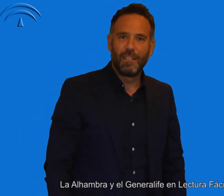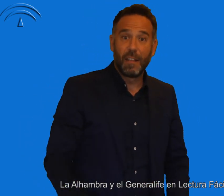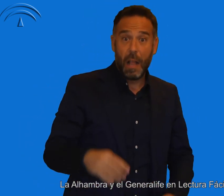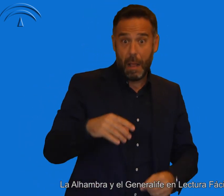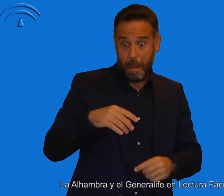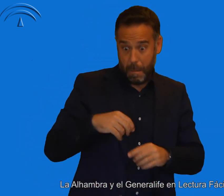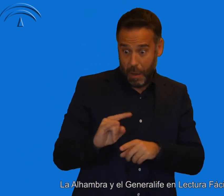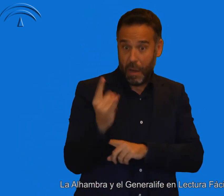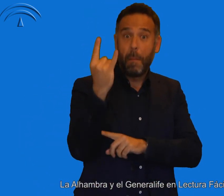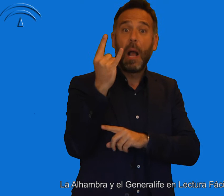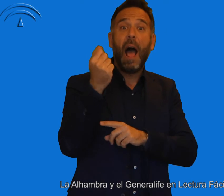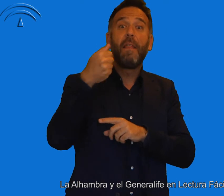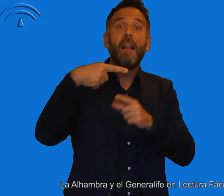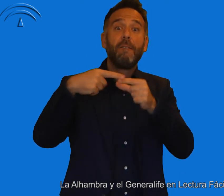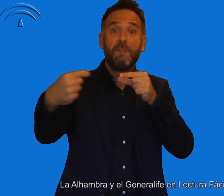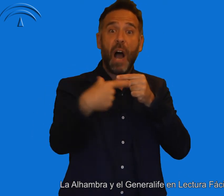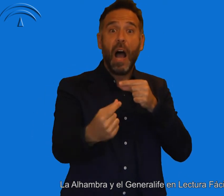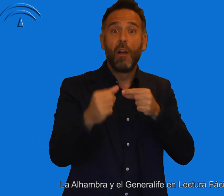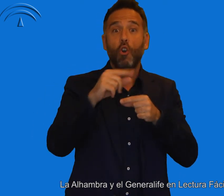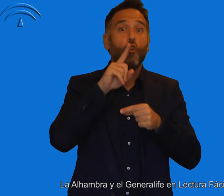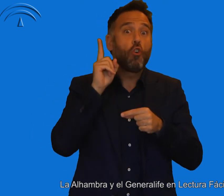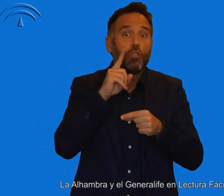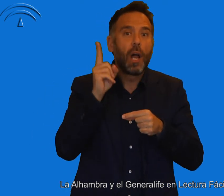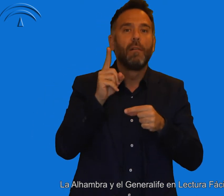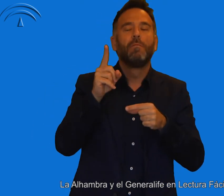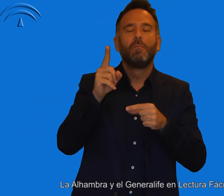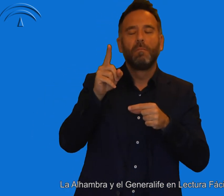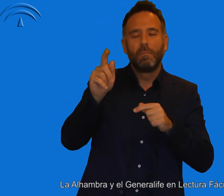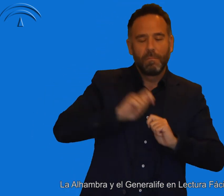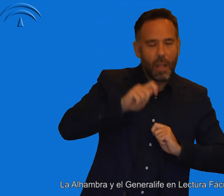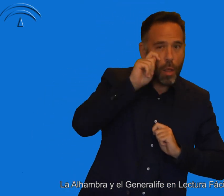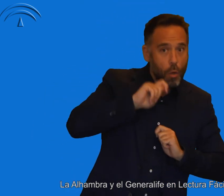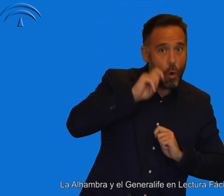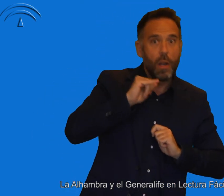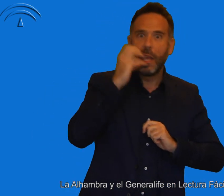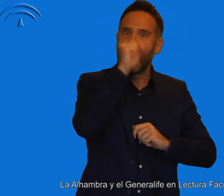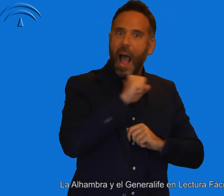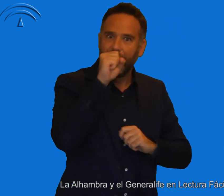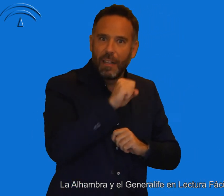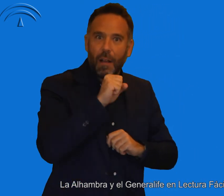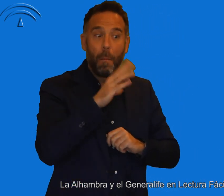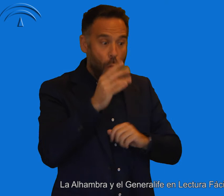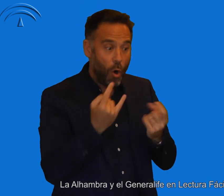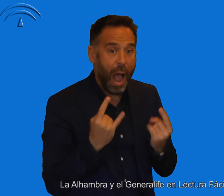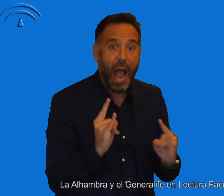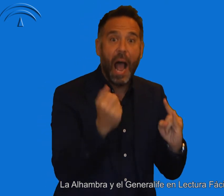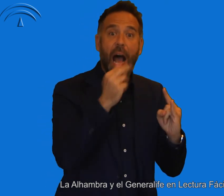Bajo las adelfas rosas lloran las aguas y cantan por el arrayán en flor sobre las